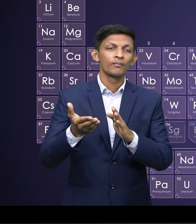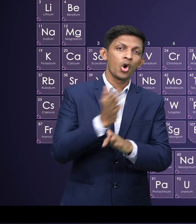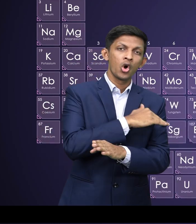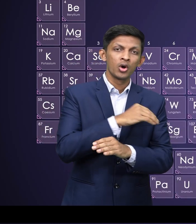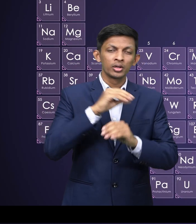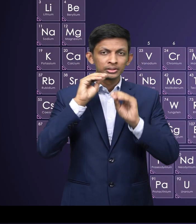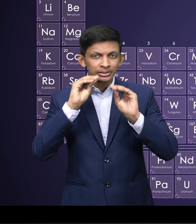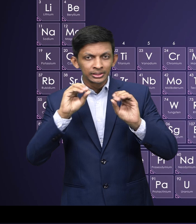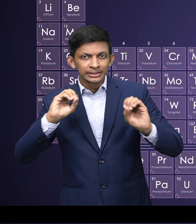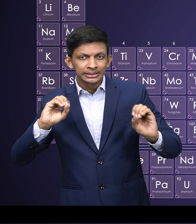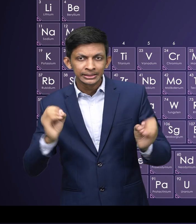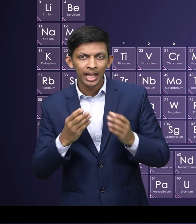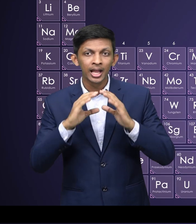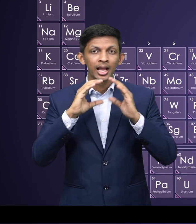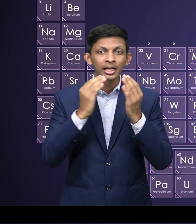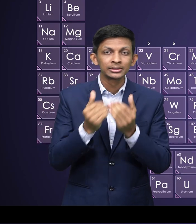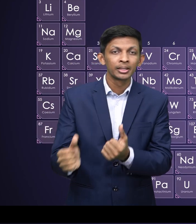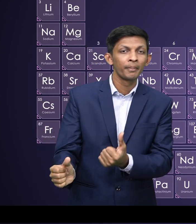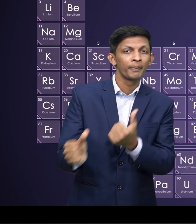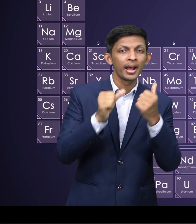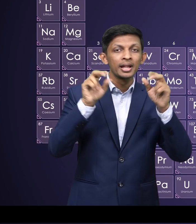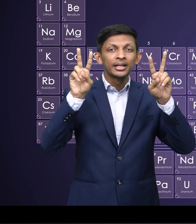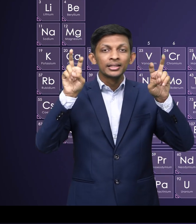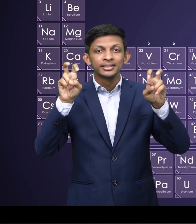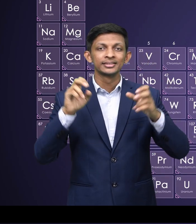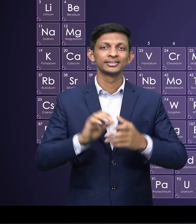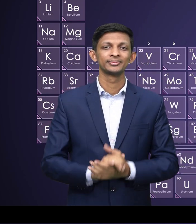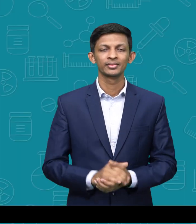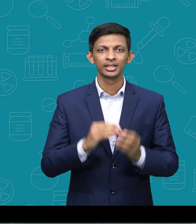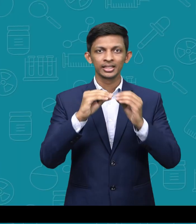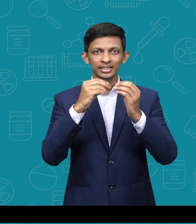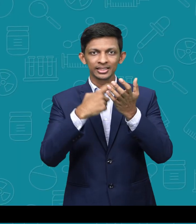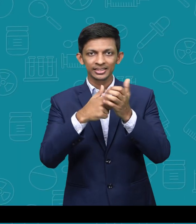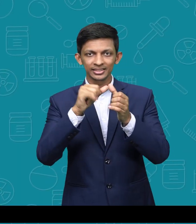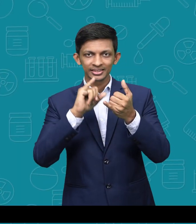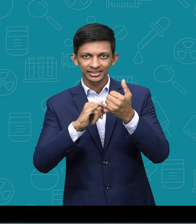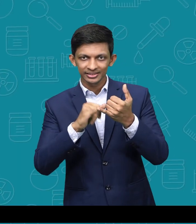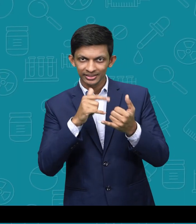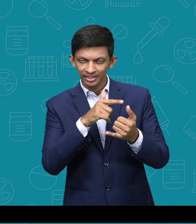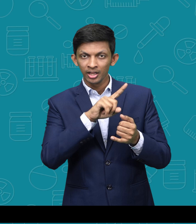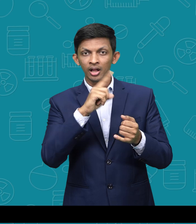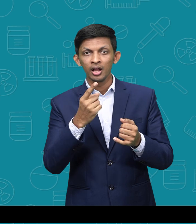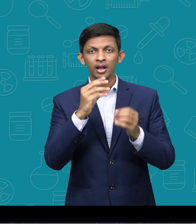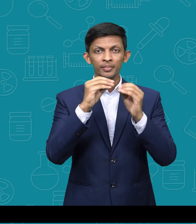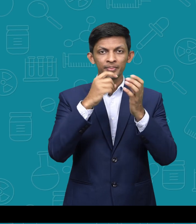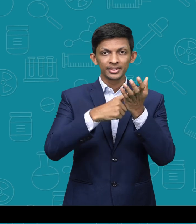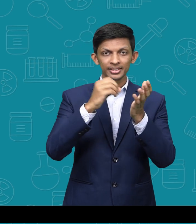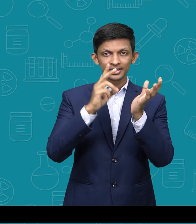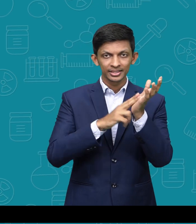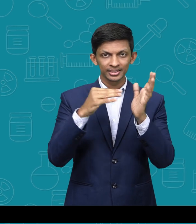ప్రారంభించే ముందు మునుపటి అంశాన్ని రివైజ్ చేద్దాం. ఇత్తడి మరియు కాంస్య మంచి కండక్టర్లు